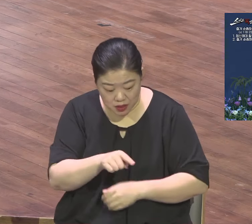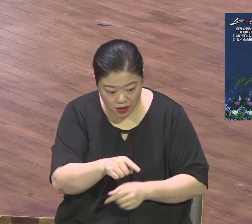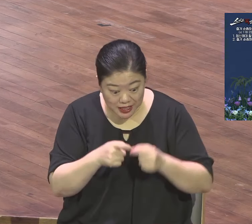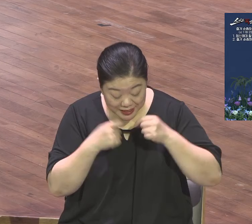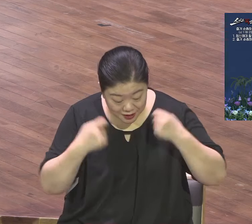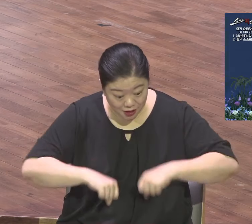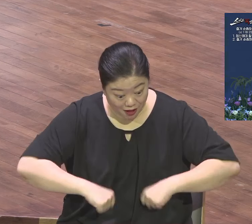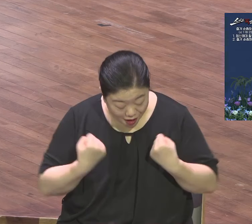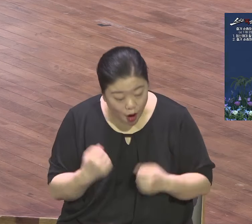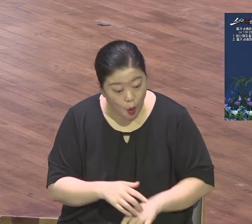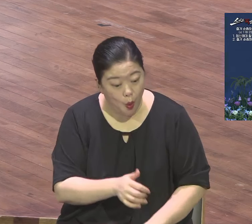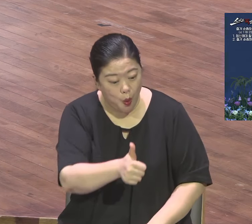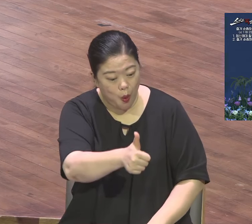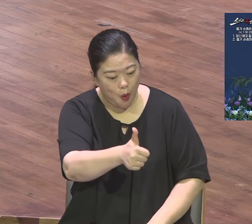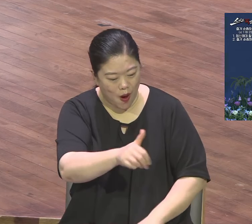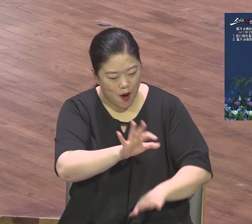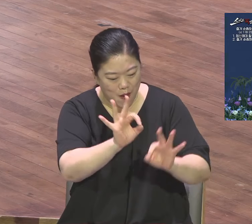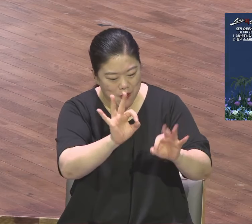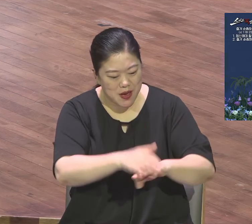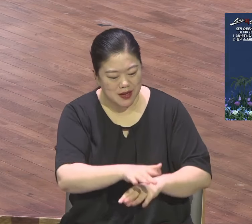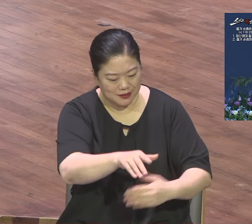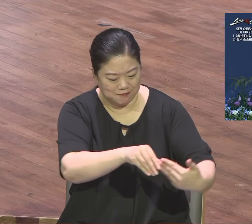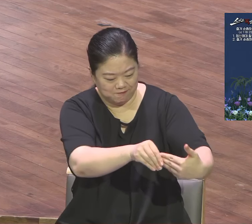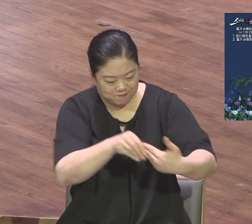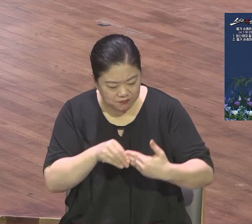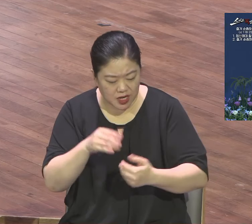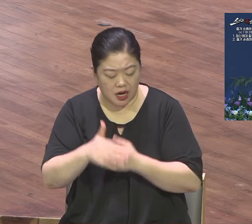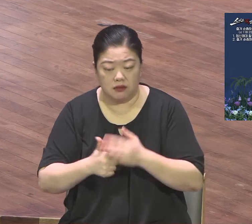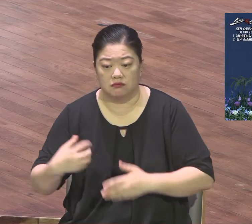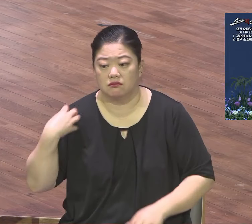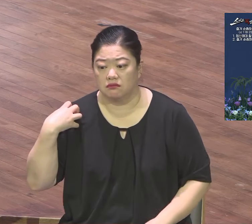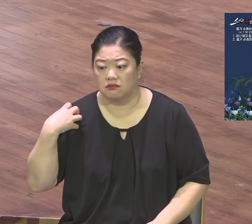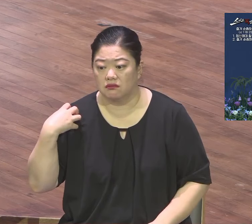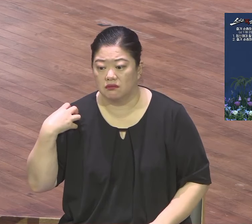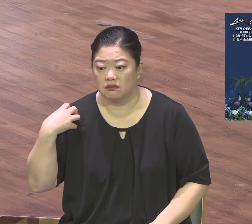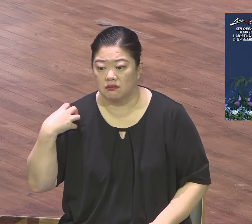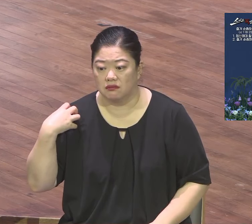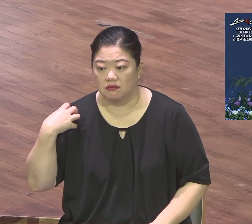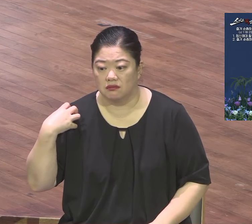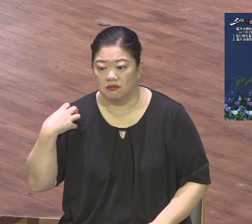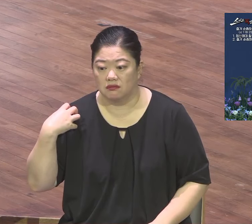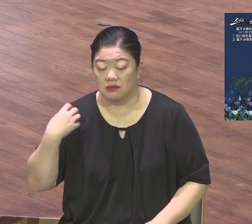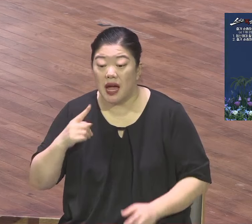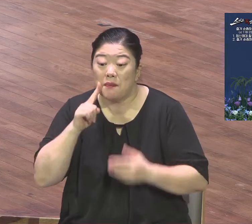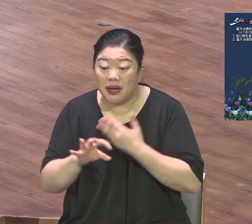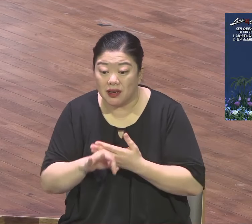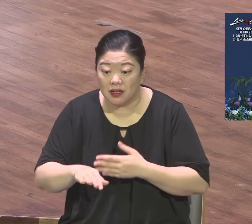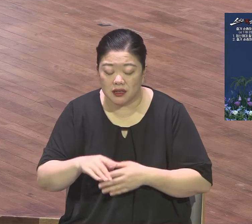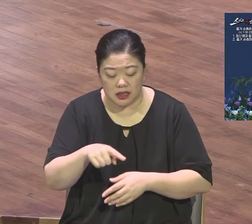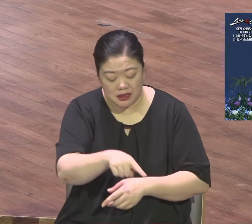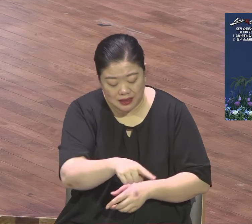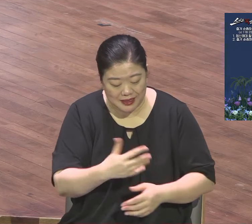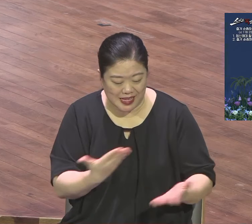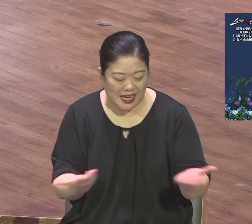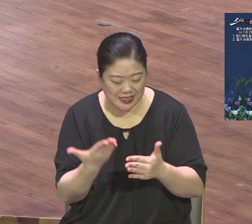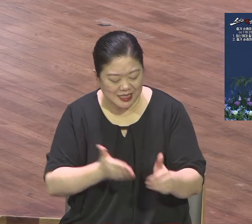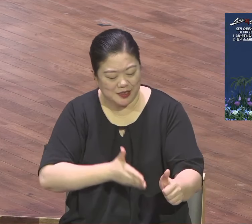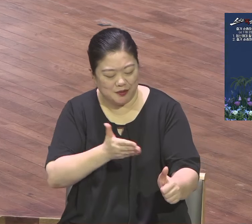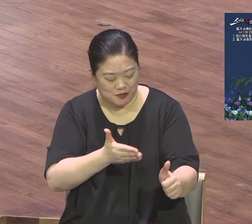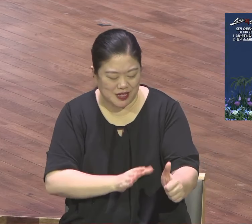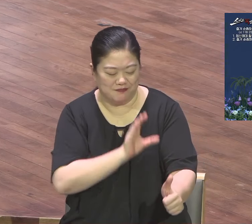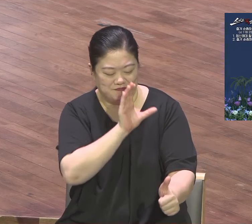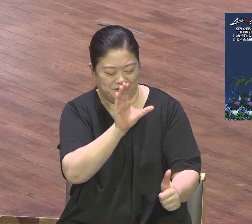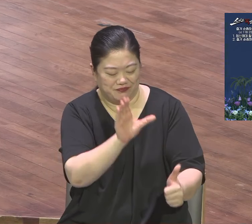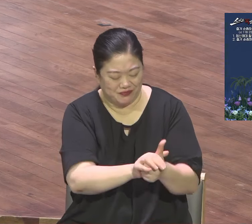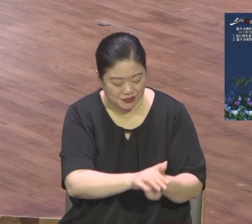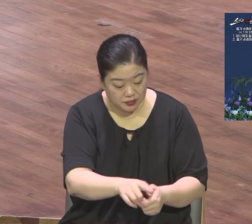주신다. 하나님 책임져 주세요. 하나님 책임지면 끝난 거 아닙니까? 모든 것 다